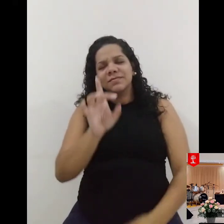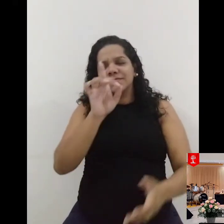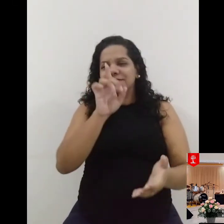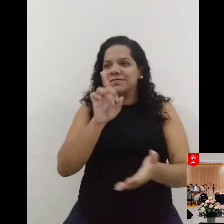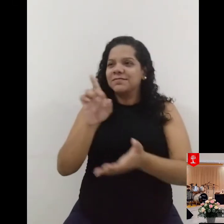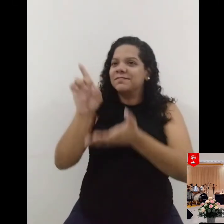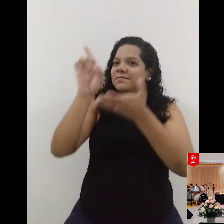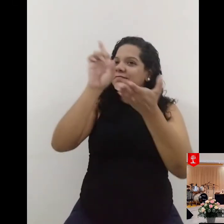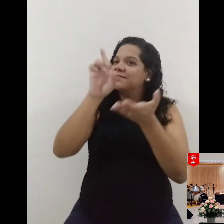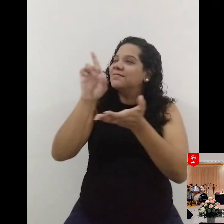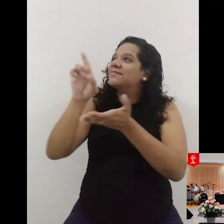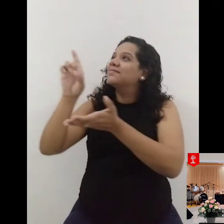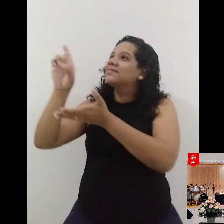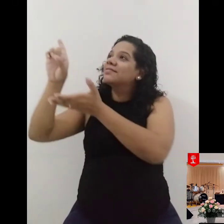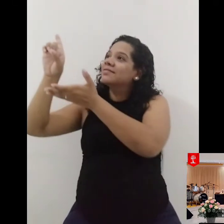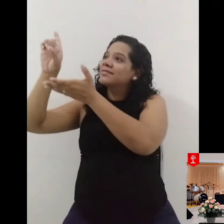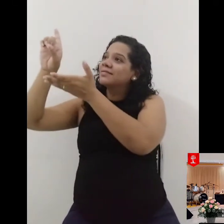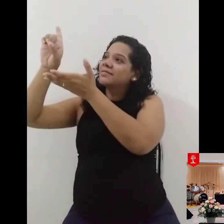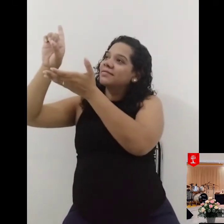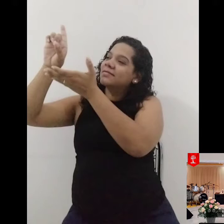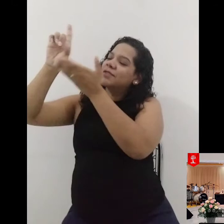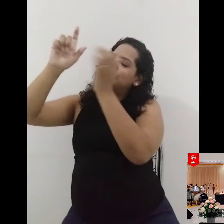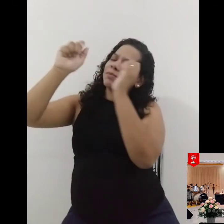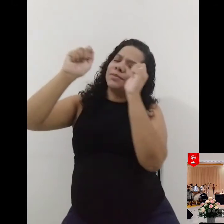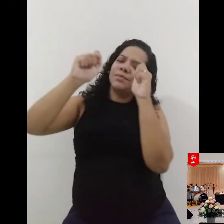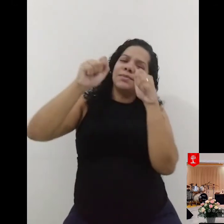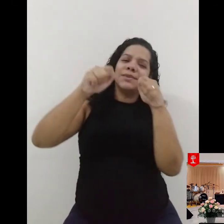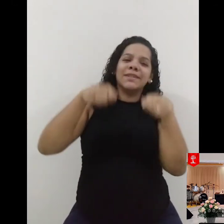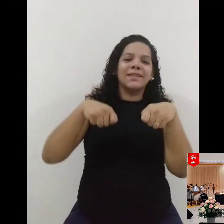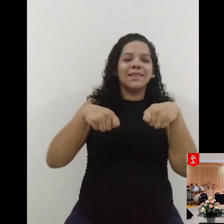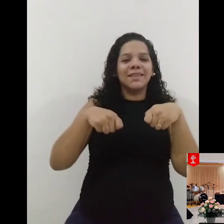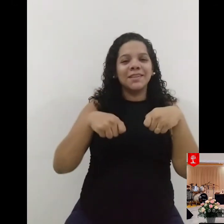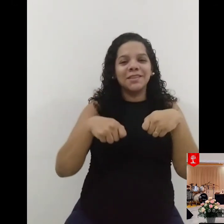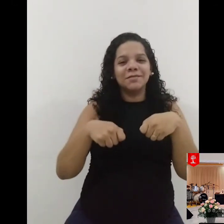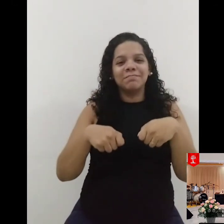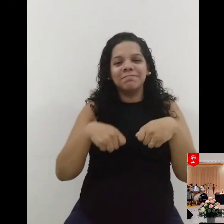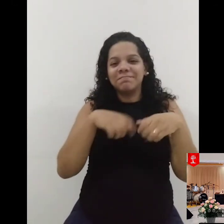Esse lugar é no Senhor.